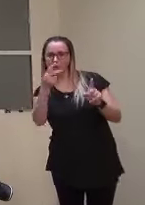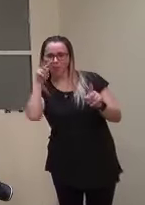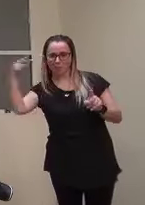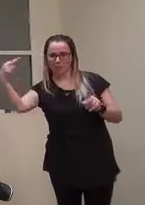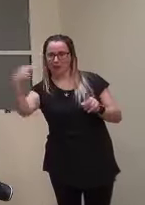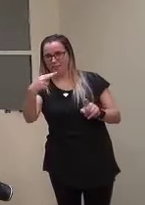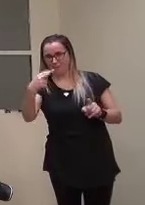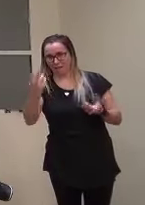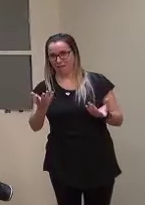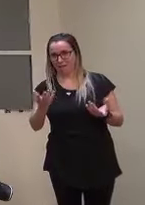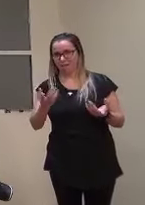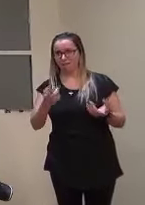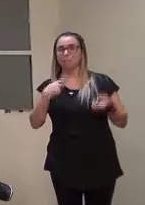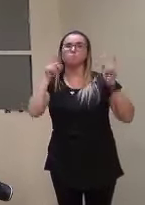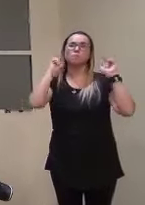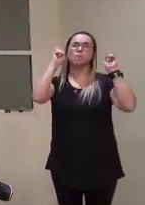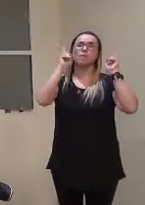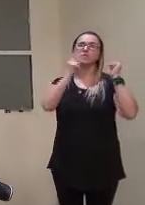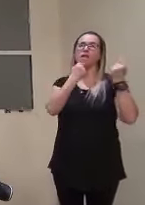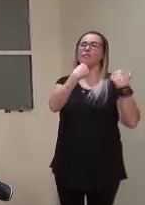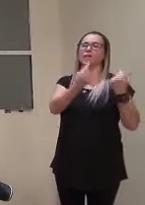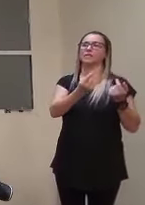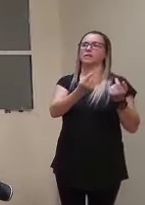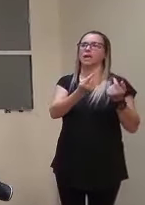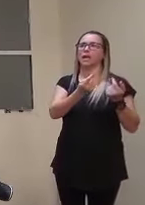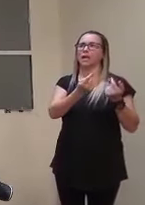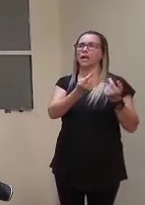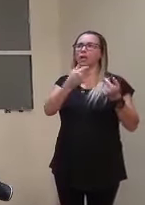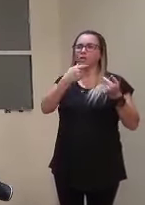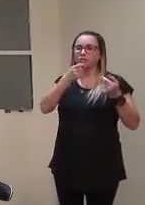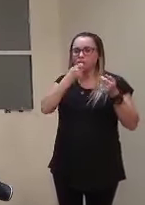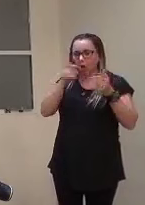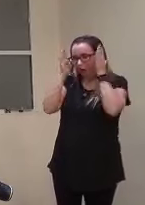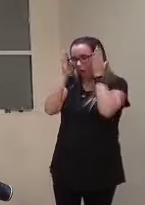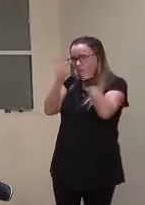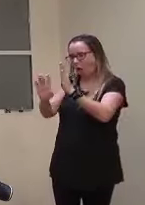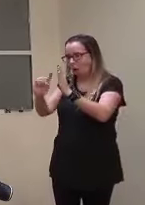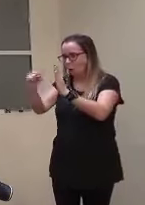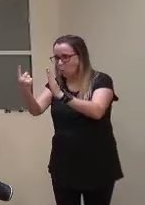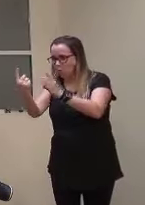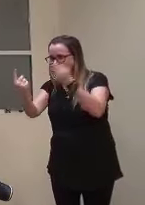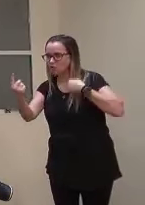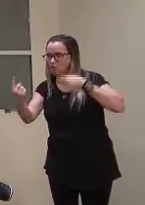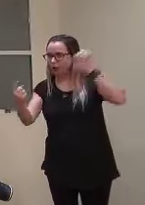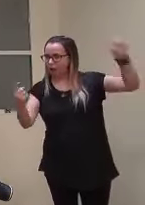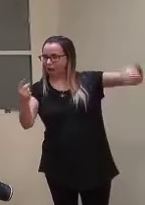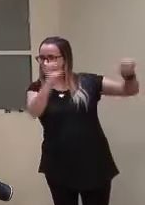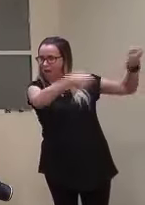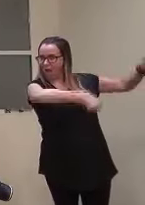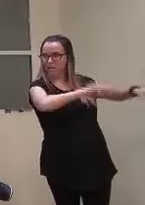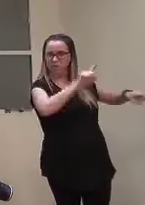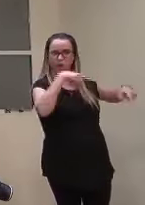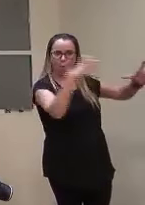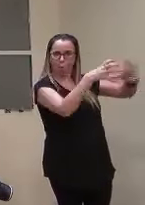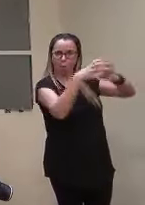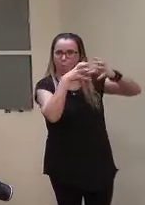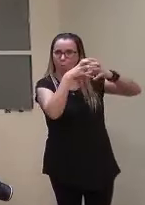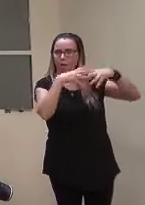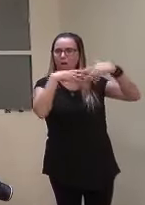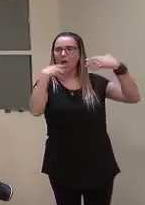cuando los maestros dicen o los bloques si me ocupo de uno más del grupo